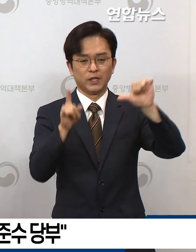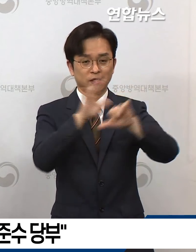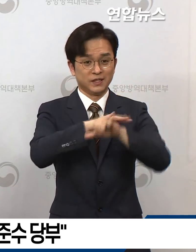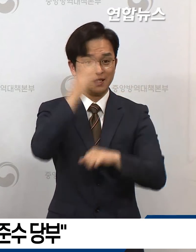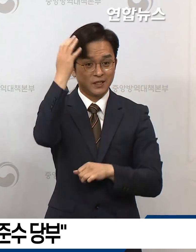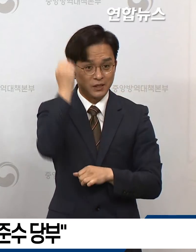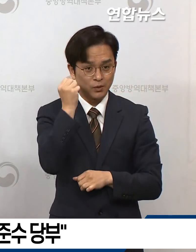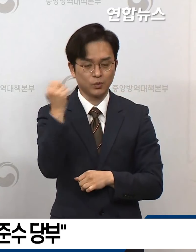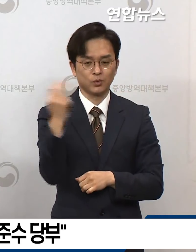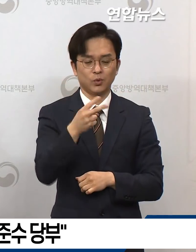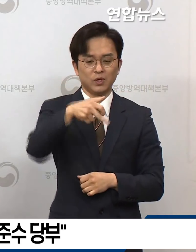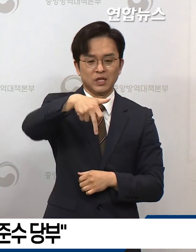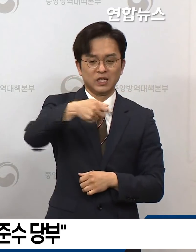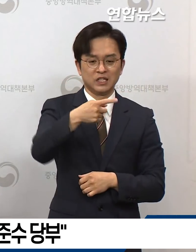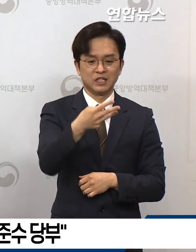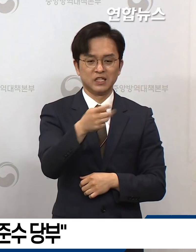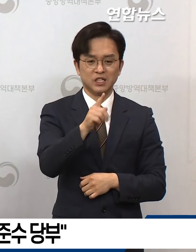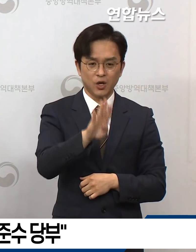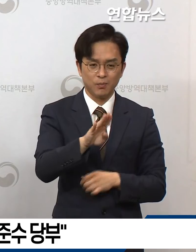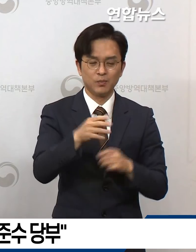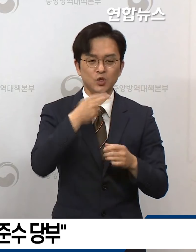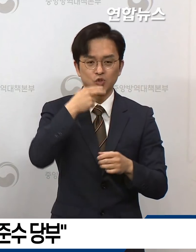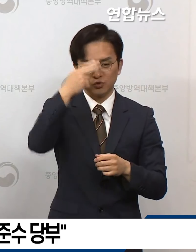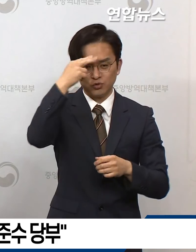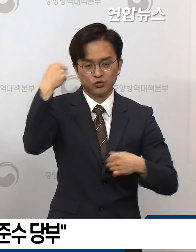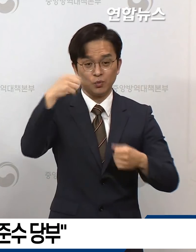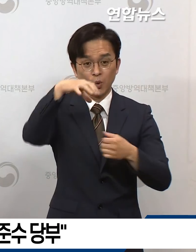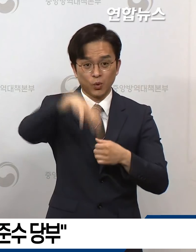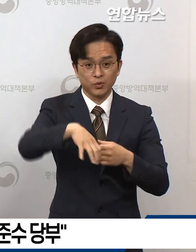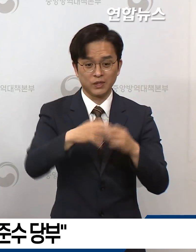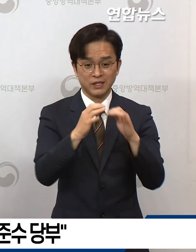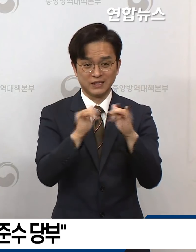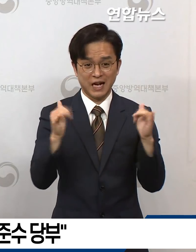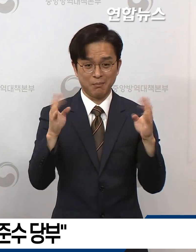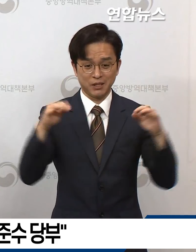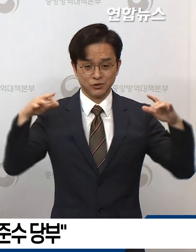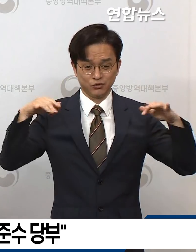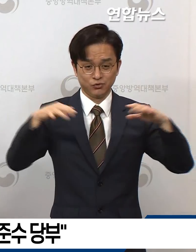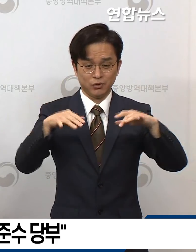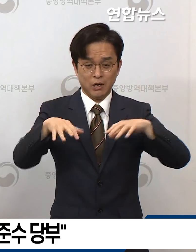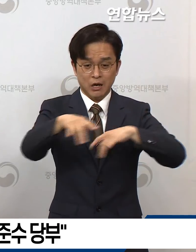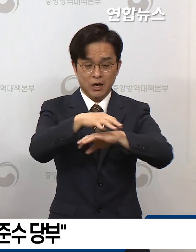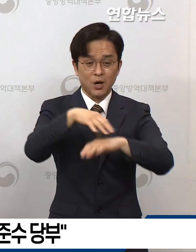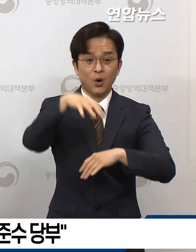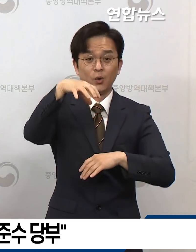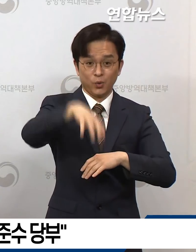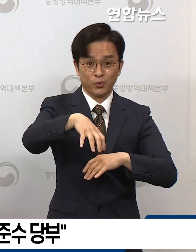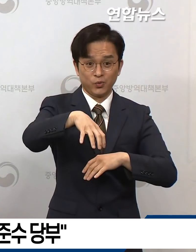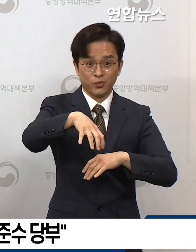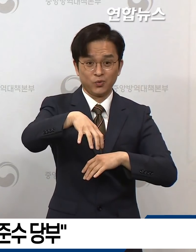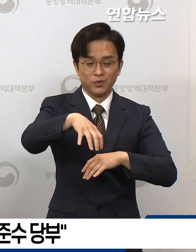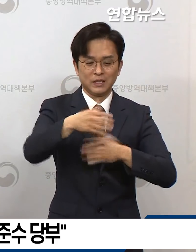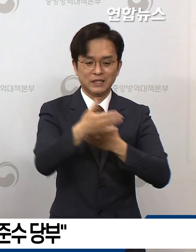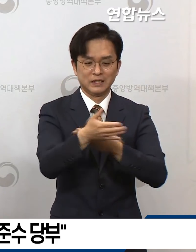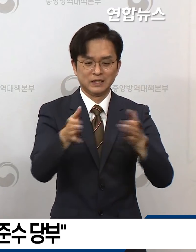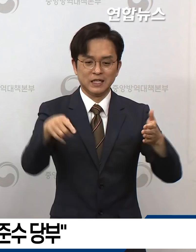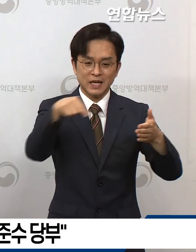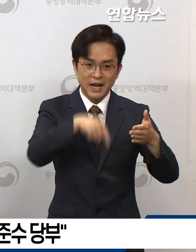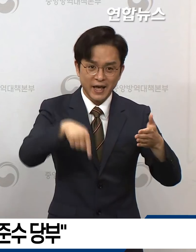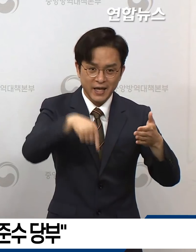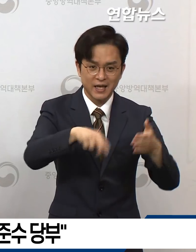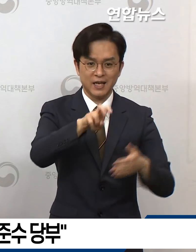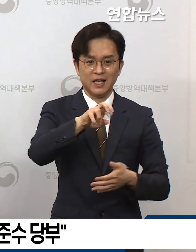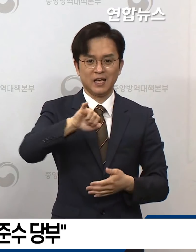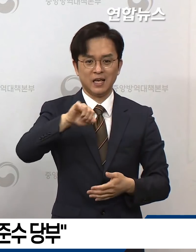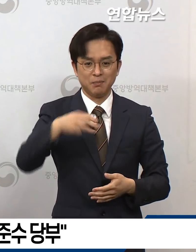등 유흥시설 처럼 사람들이 많이 모여 굉장히 밀접한 접촉을 하는 실내 밀폐 시설에